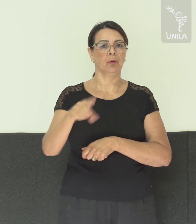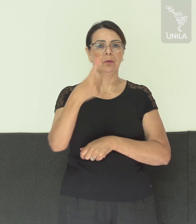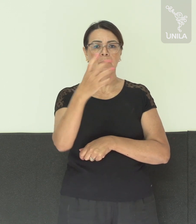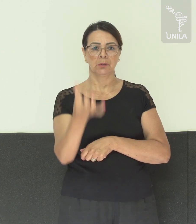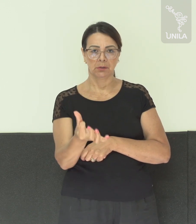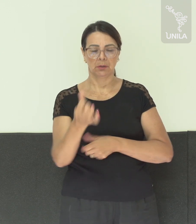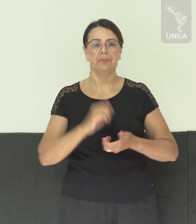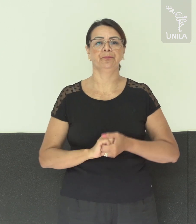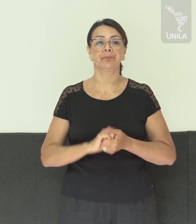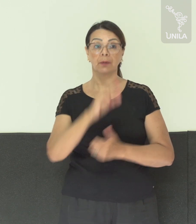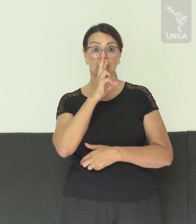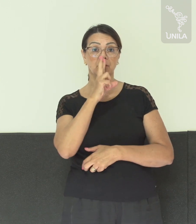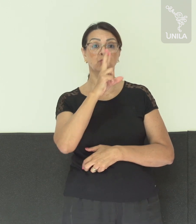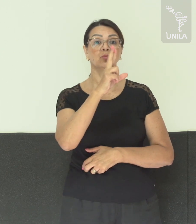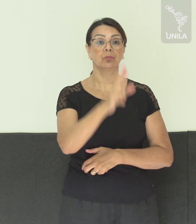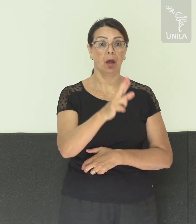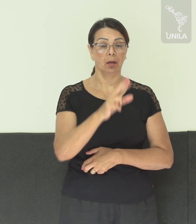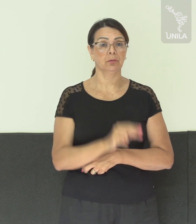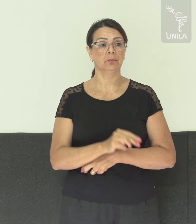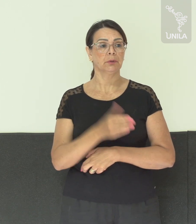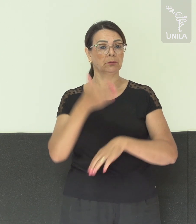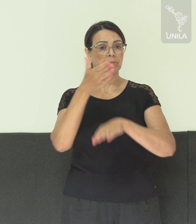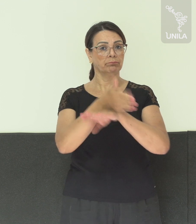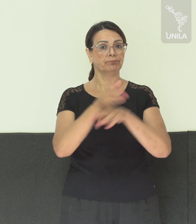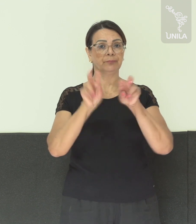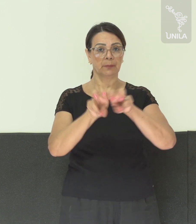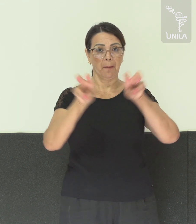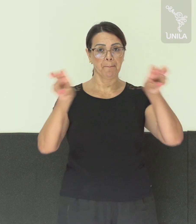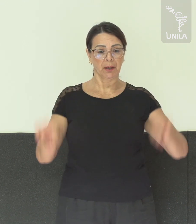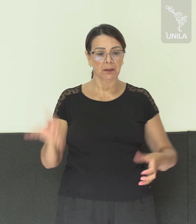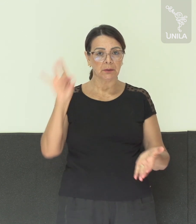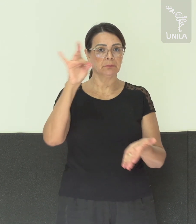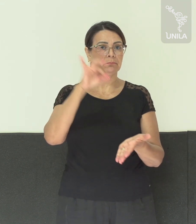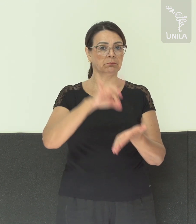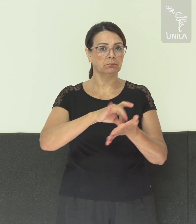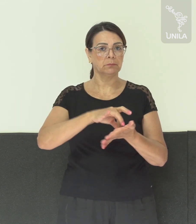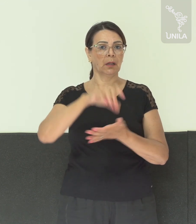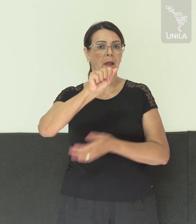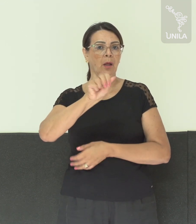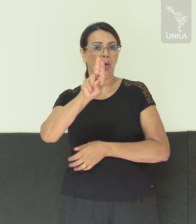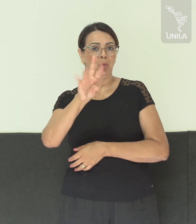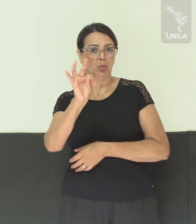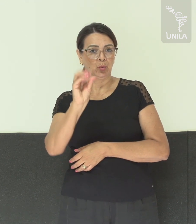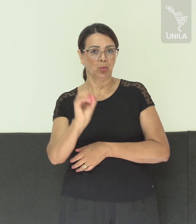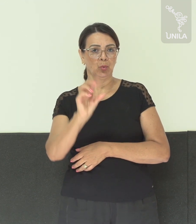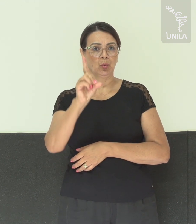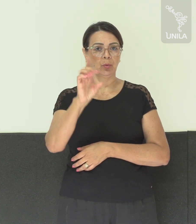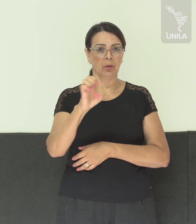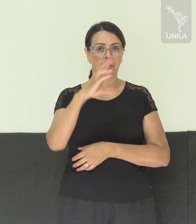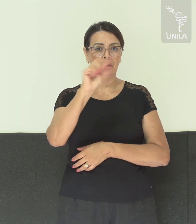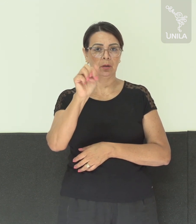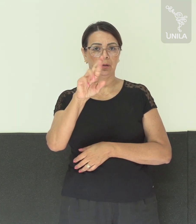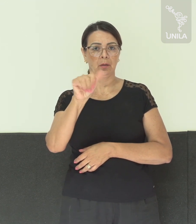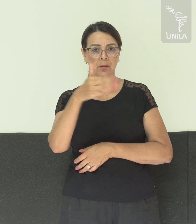7.3.10.16. O resultado constando do parecer da banca de validação da autodeclaração